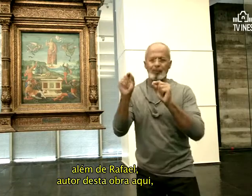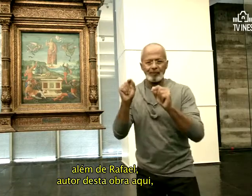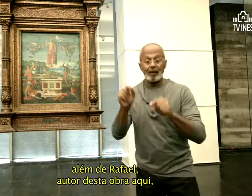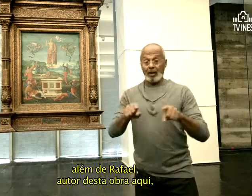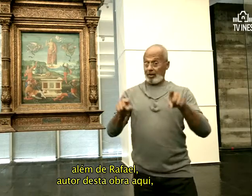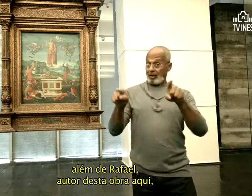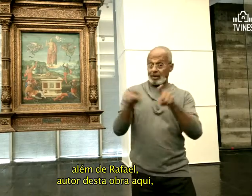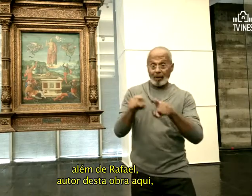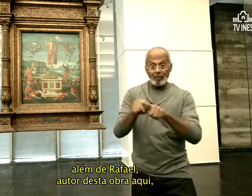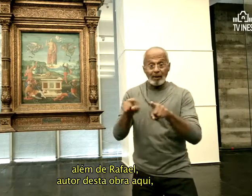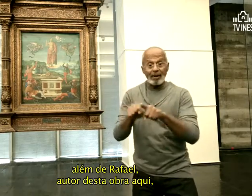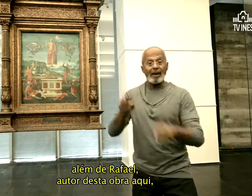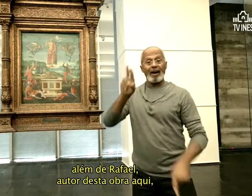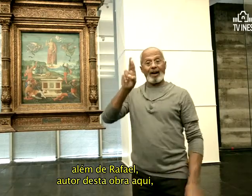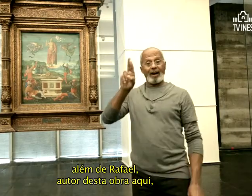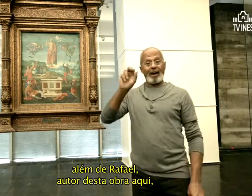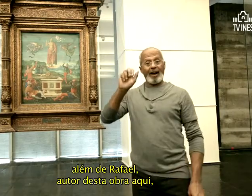além de Rafael,